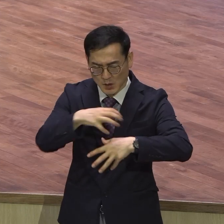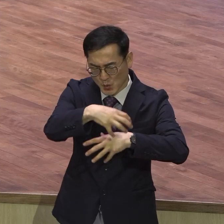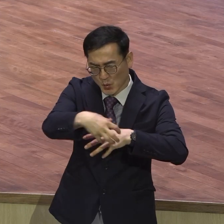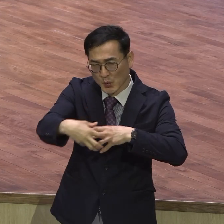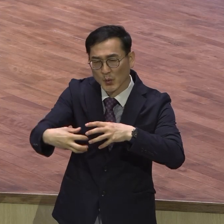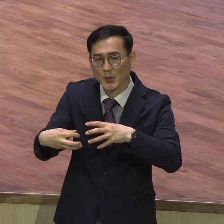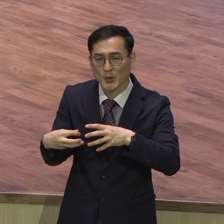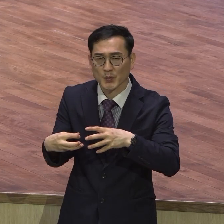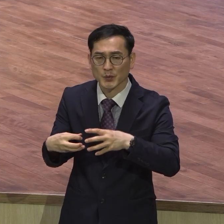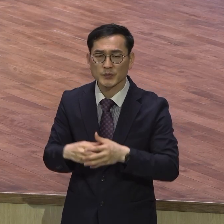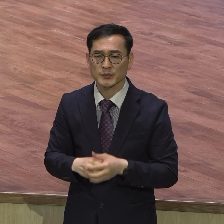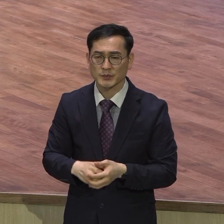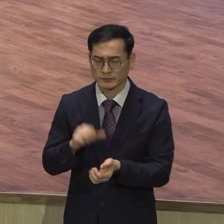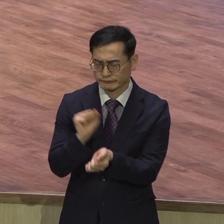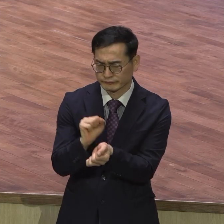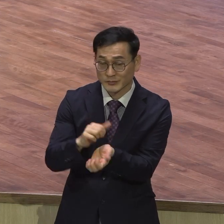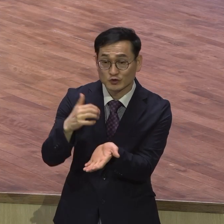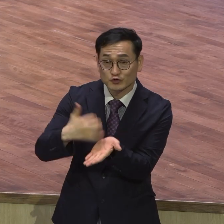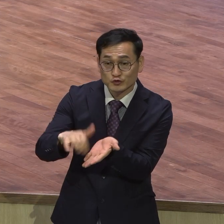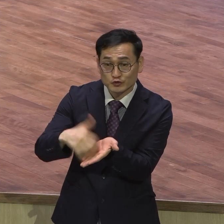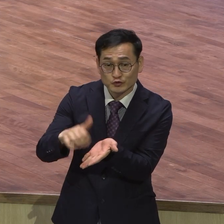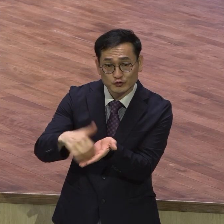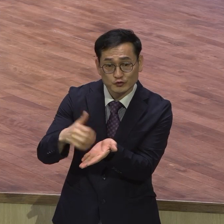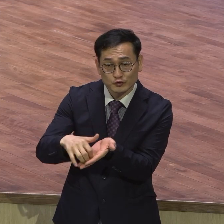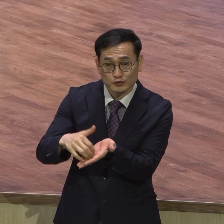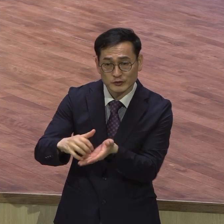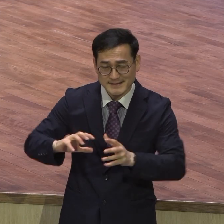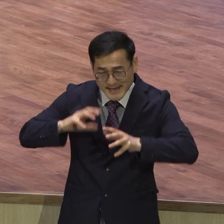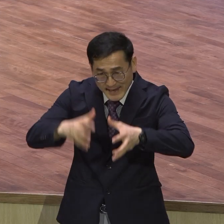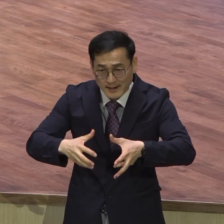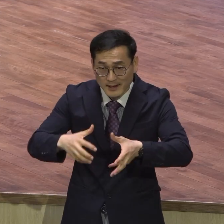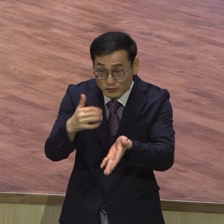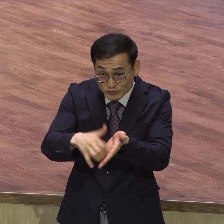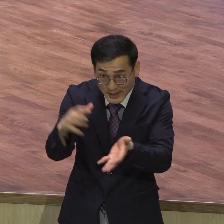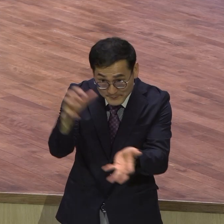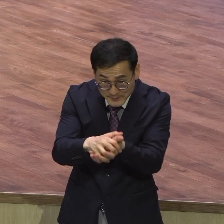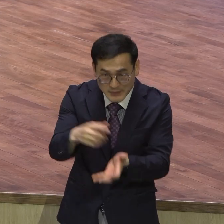확진자가 1천만 명이 넘었습니다.